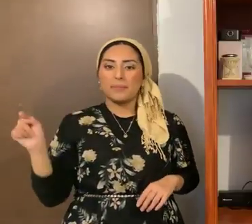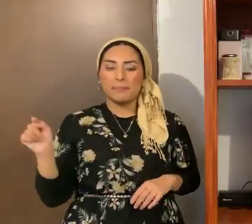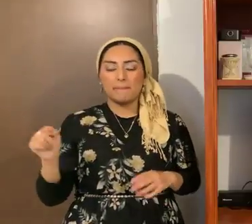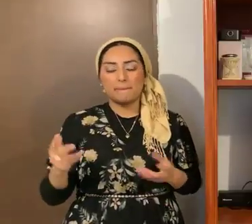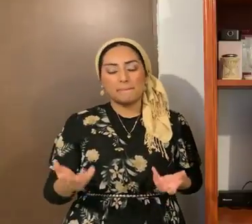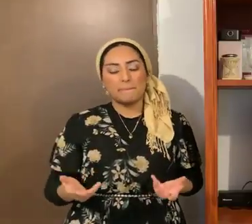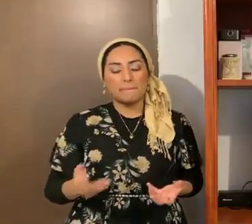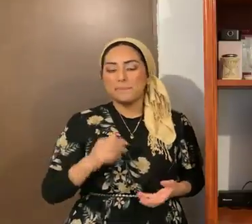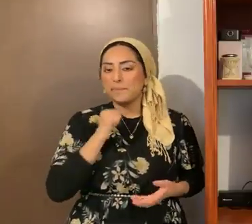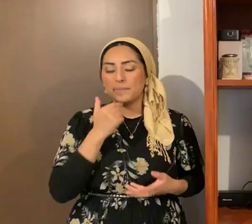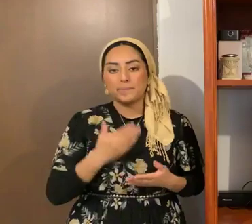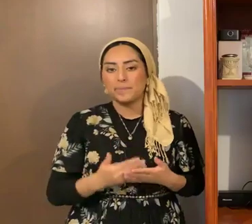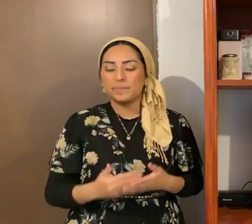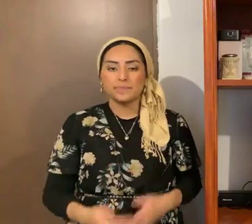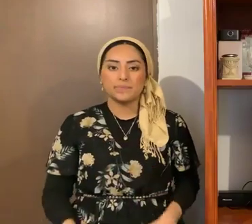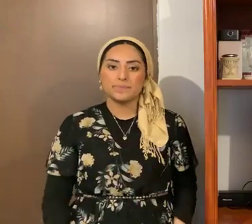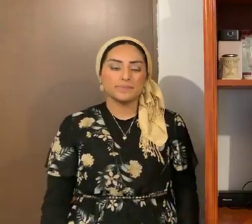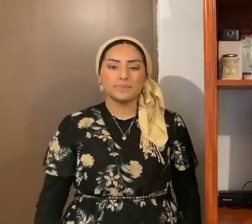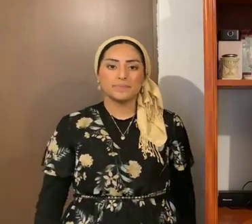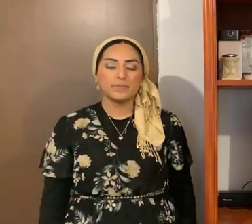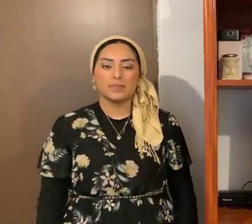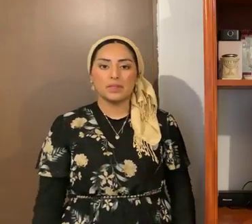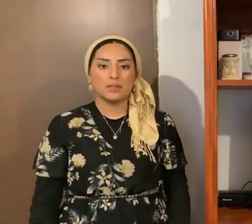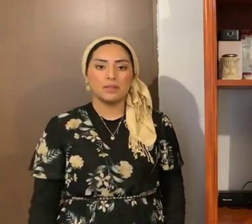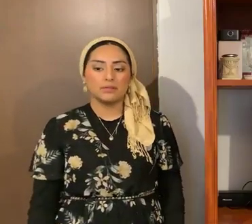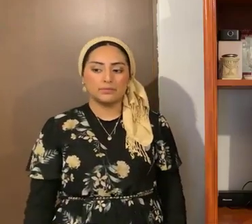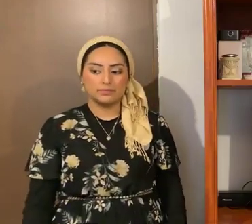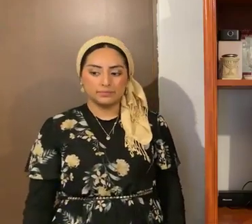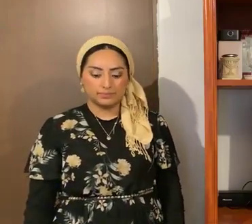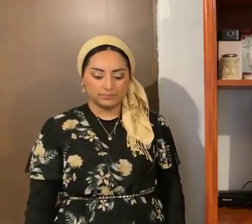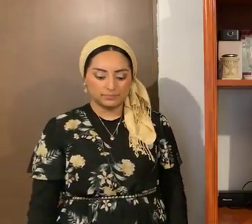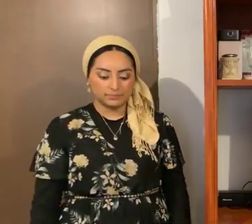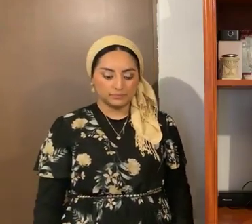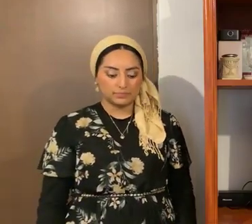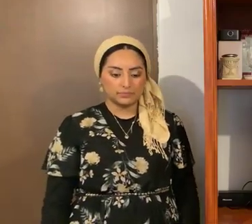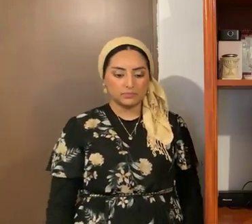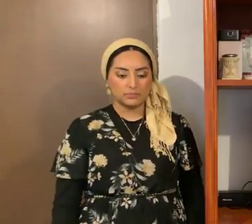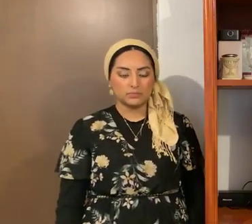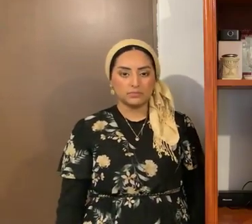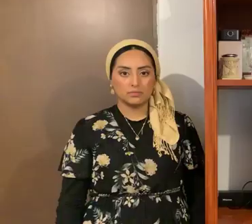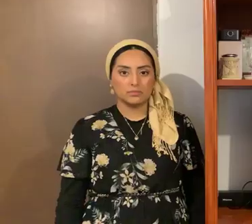No daremos el ancho, haremos el ridículo, quedaremos avergonzados.